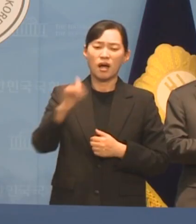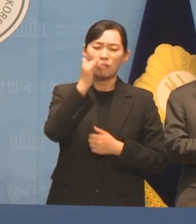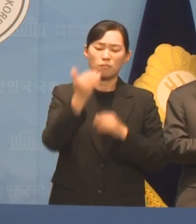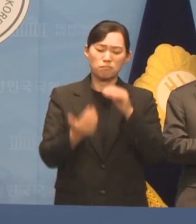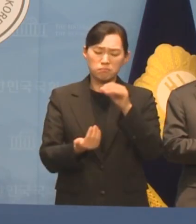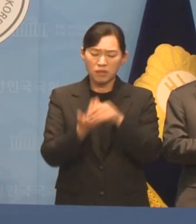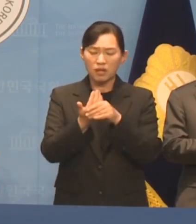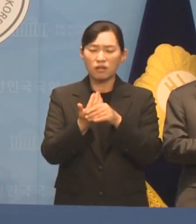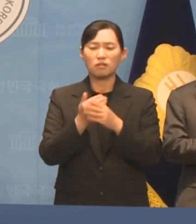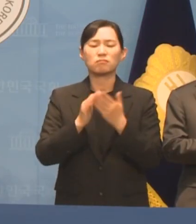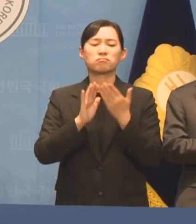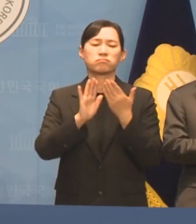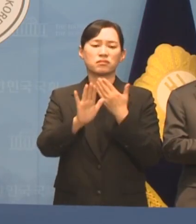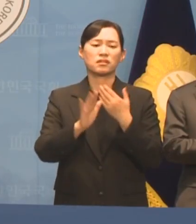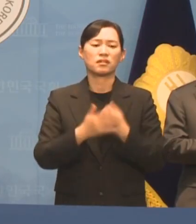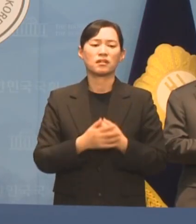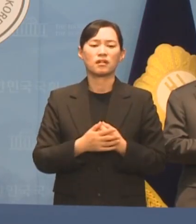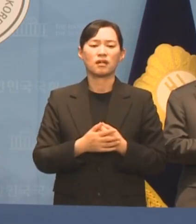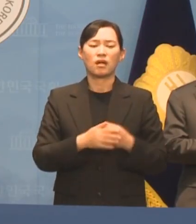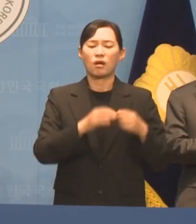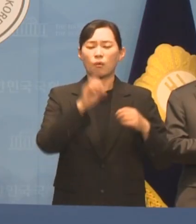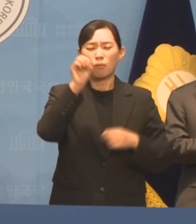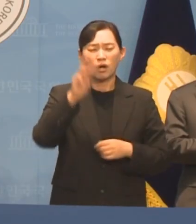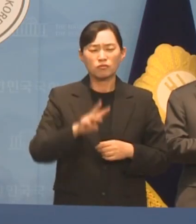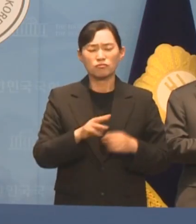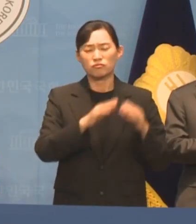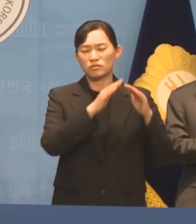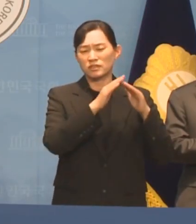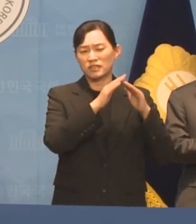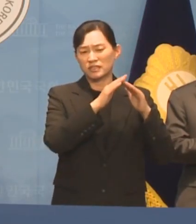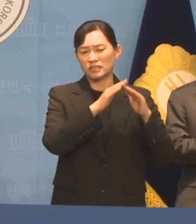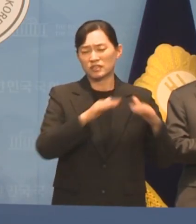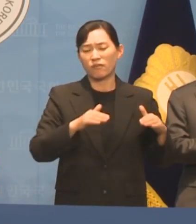이후 광주와 전남 여행사들의